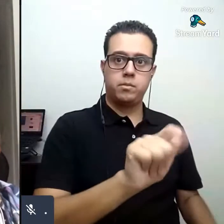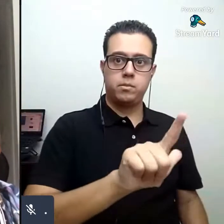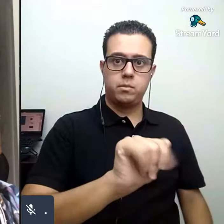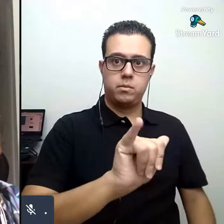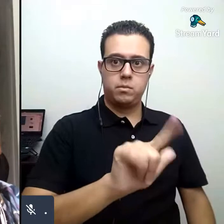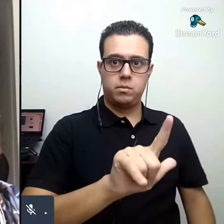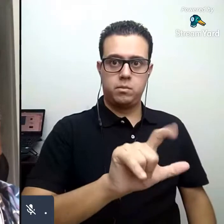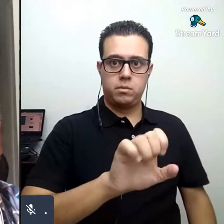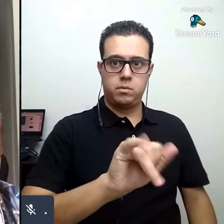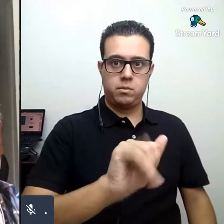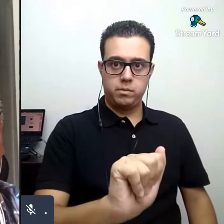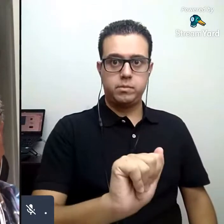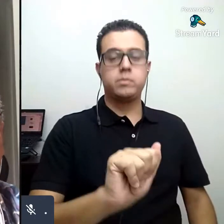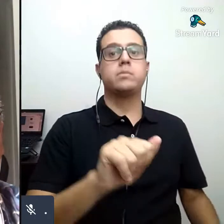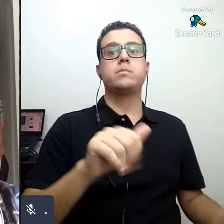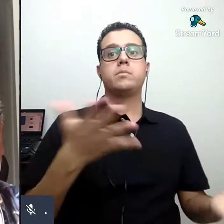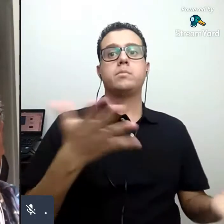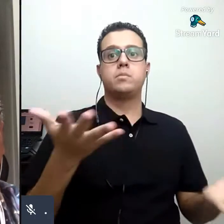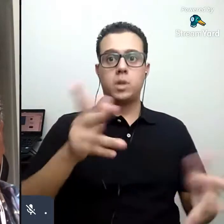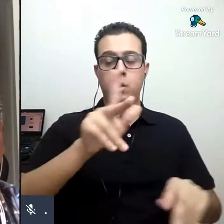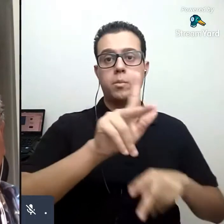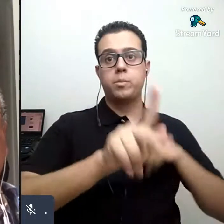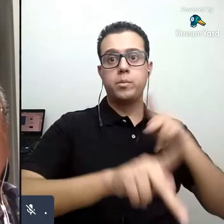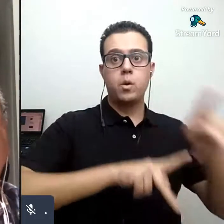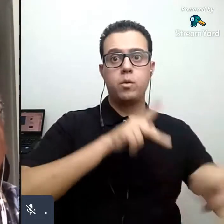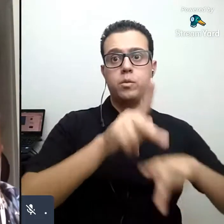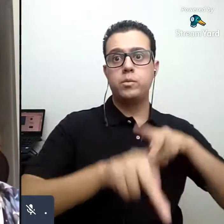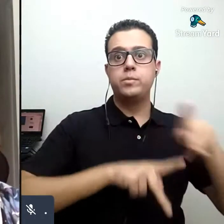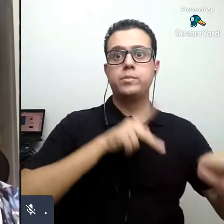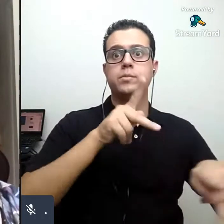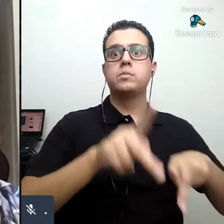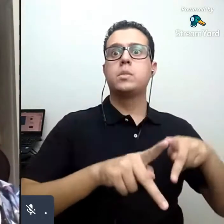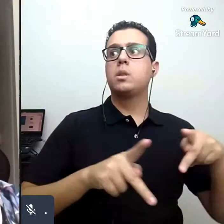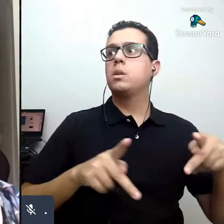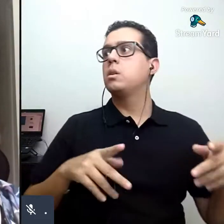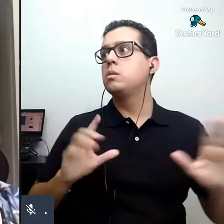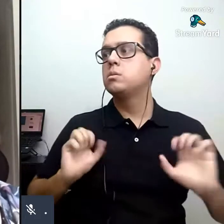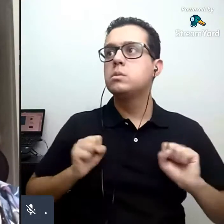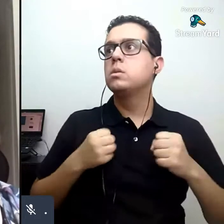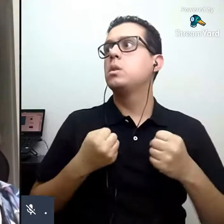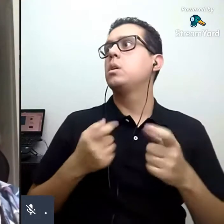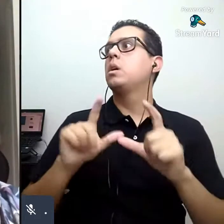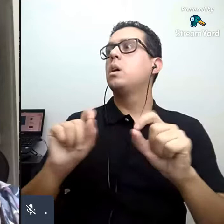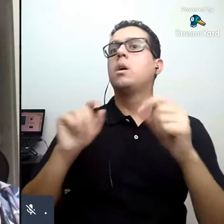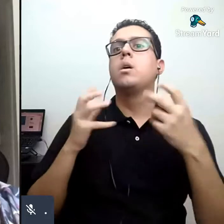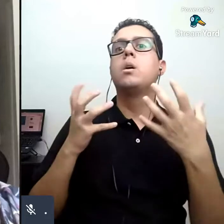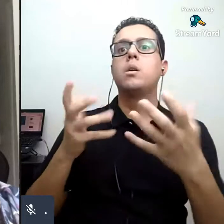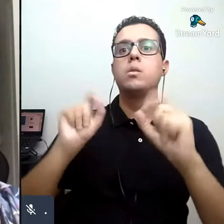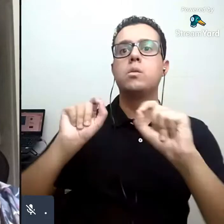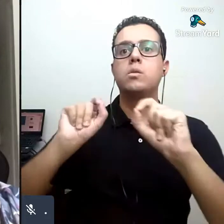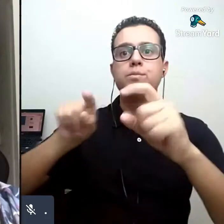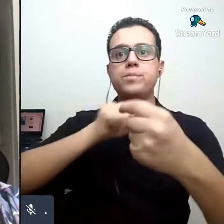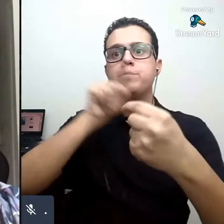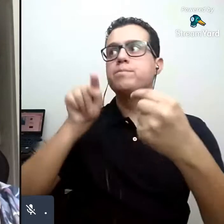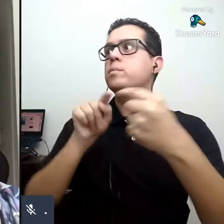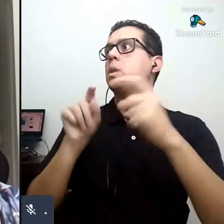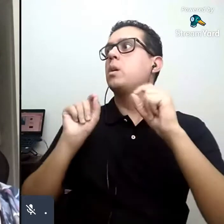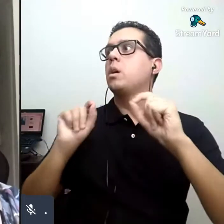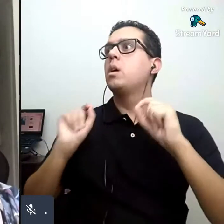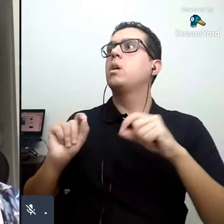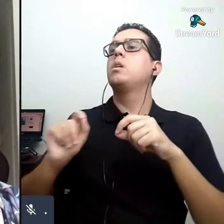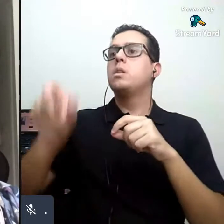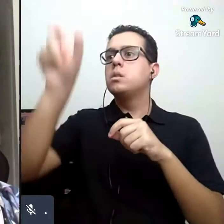envolvido em ter um herói da Galileia, porque ele fez algumas coisas em